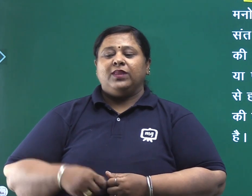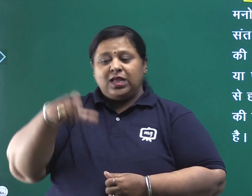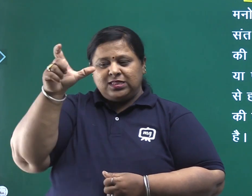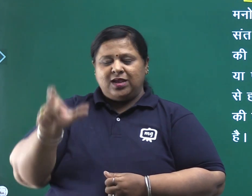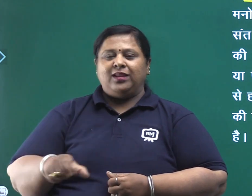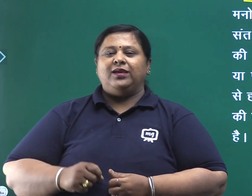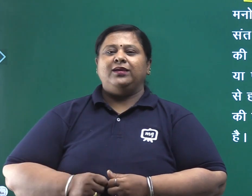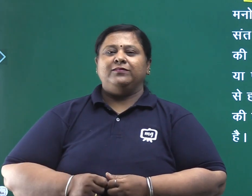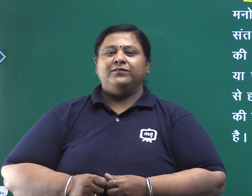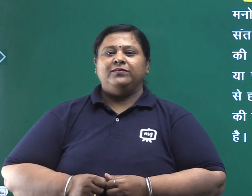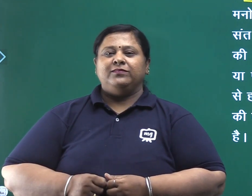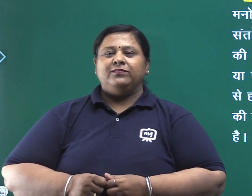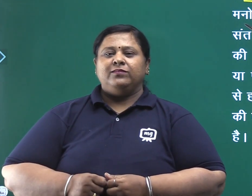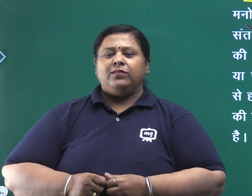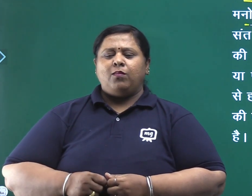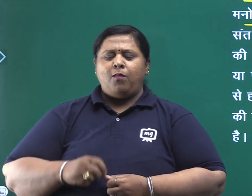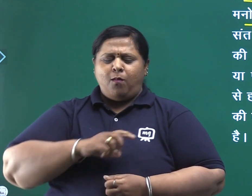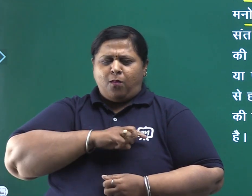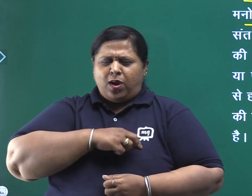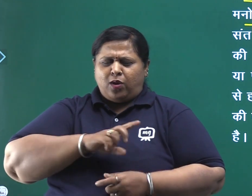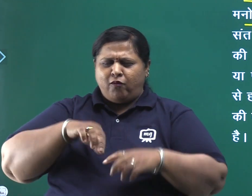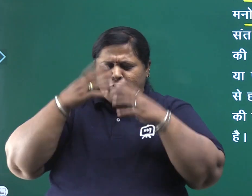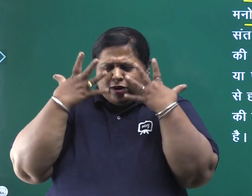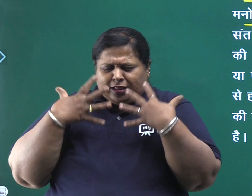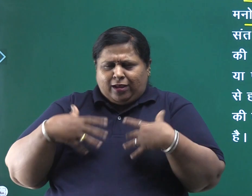इंसान की मनोवृत्ति का